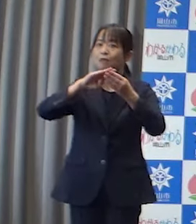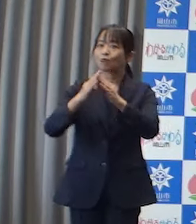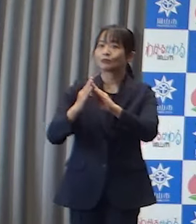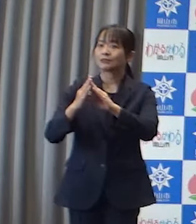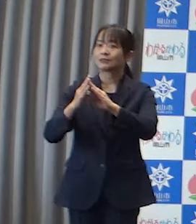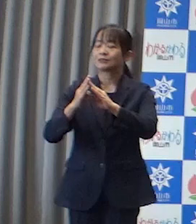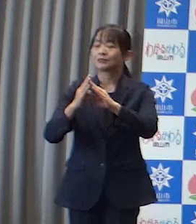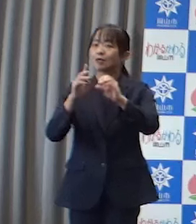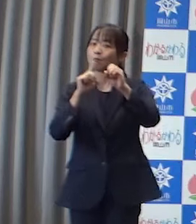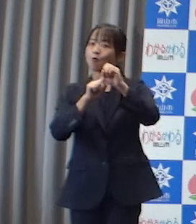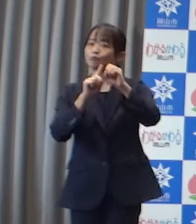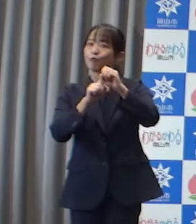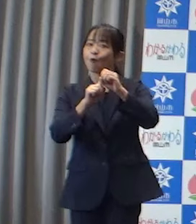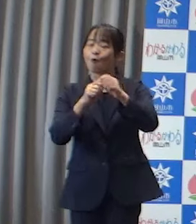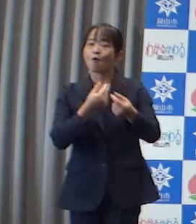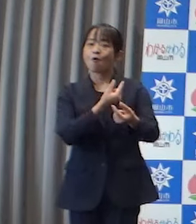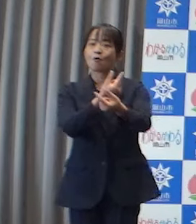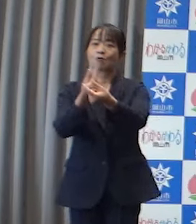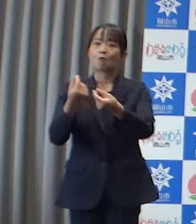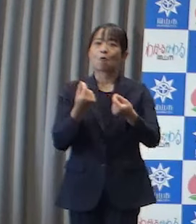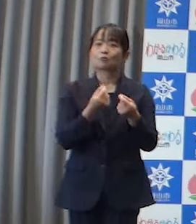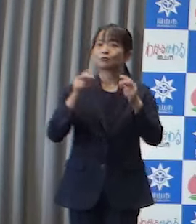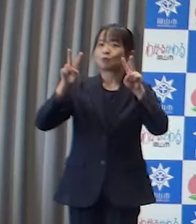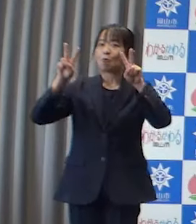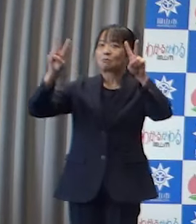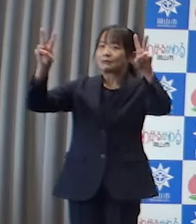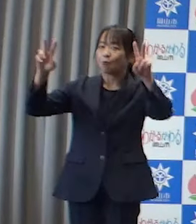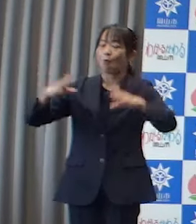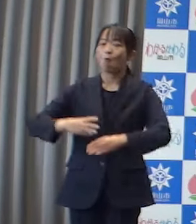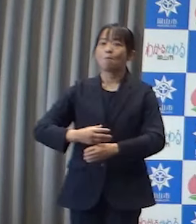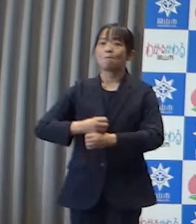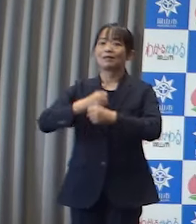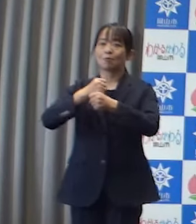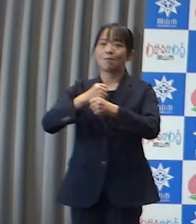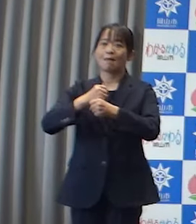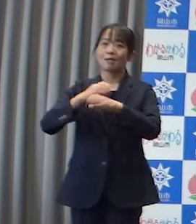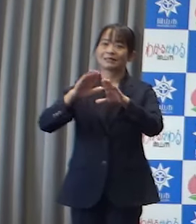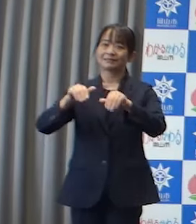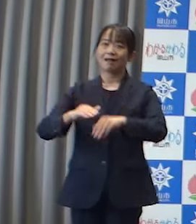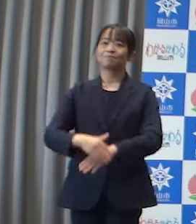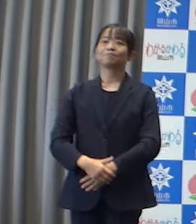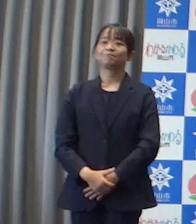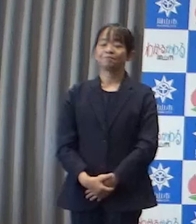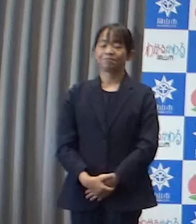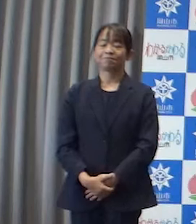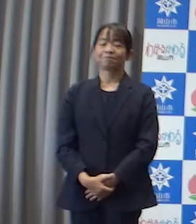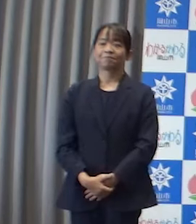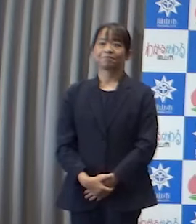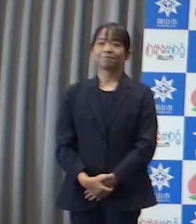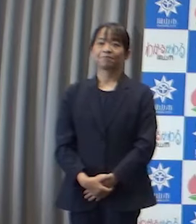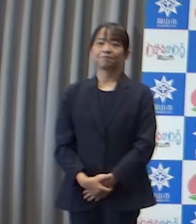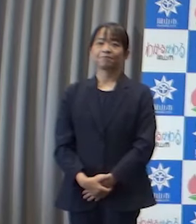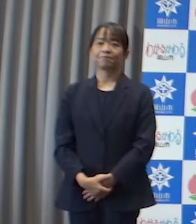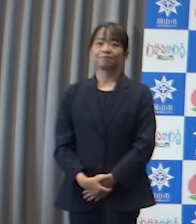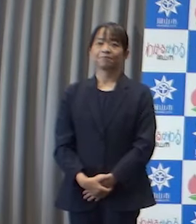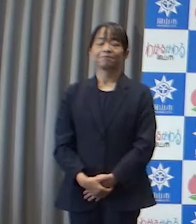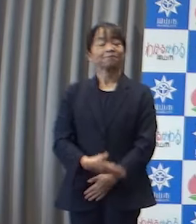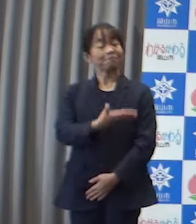す共通のビジョンをまとめたものであります。はい、